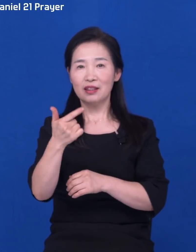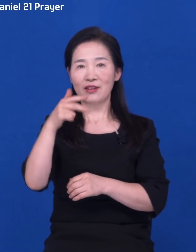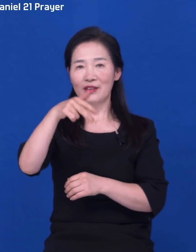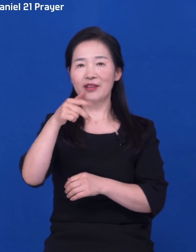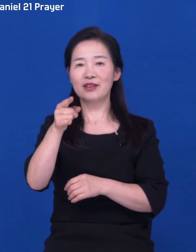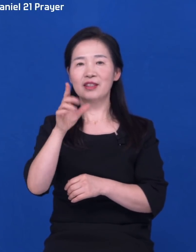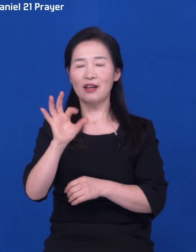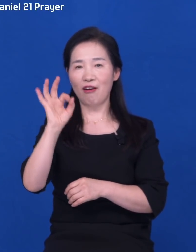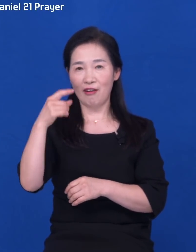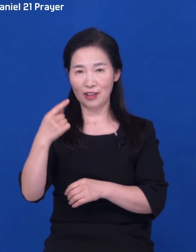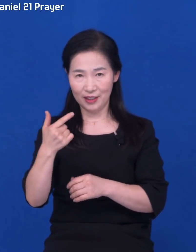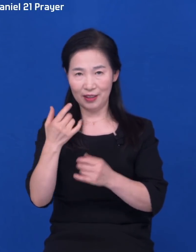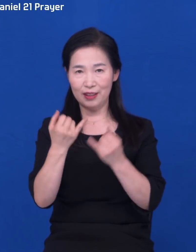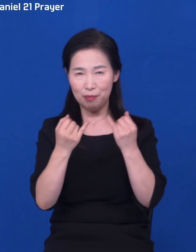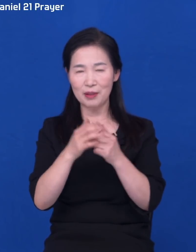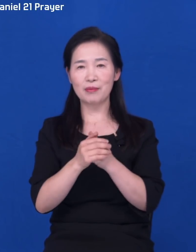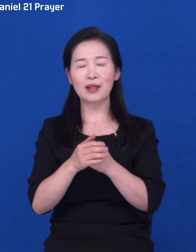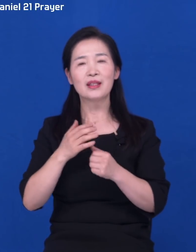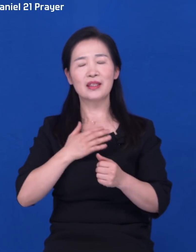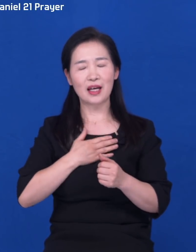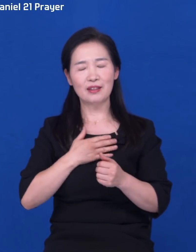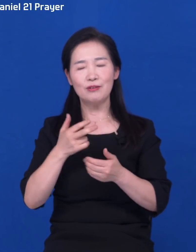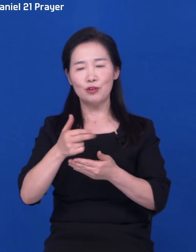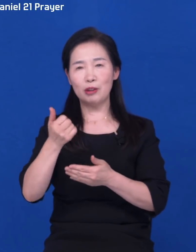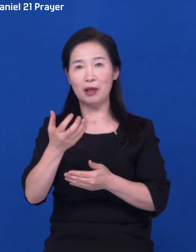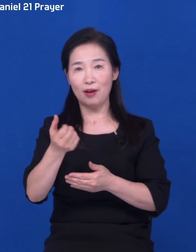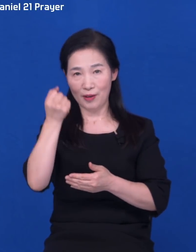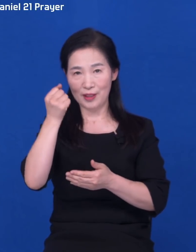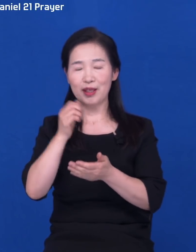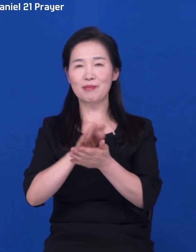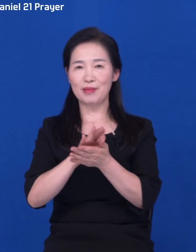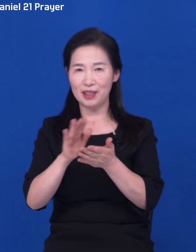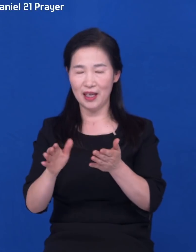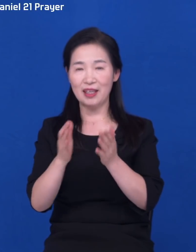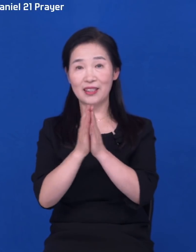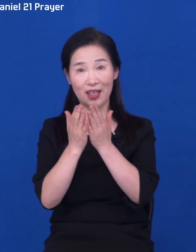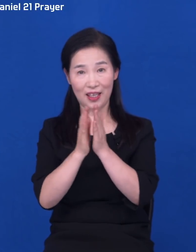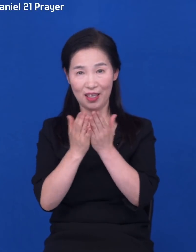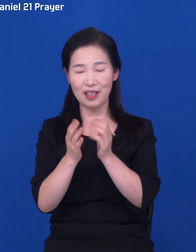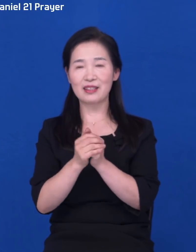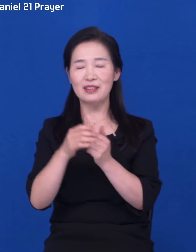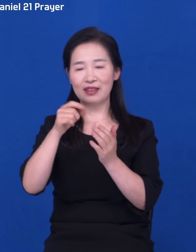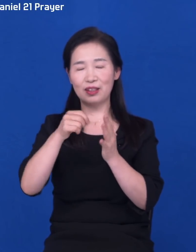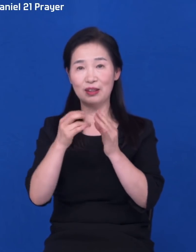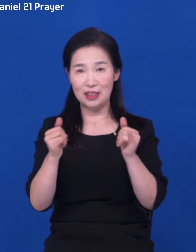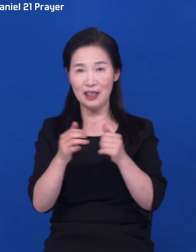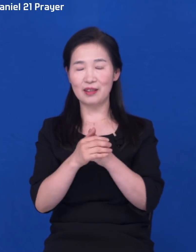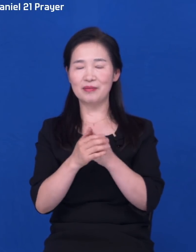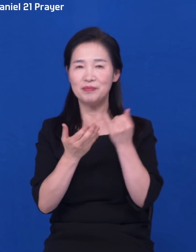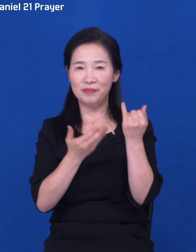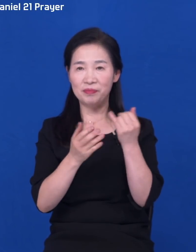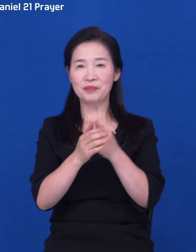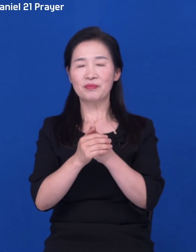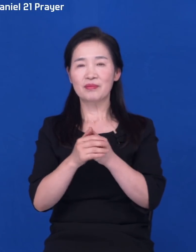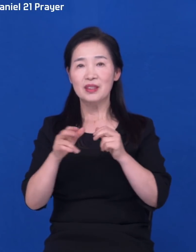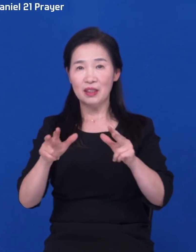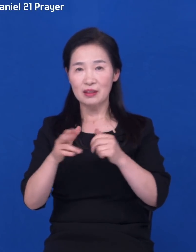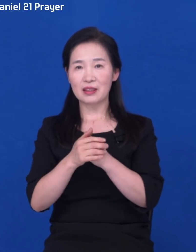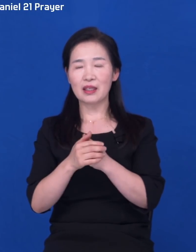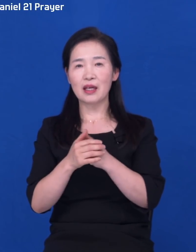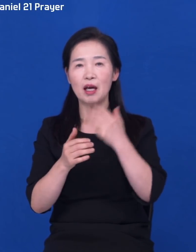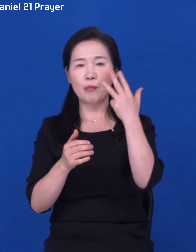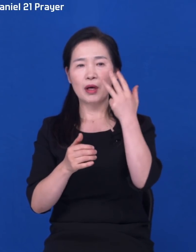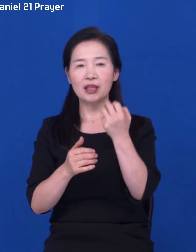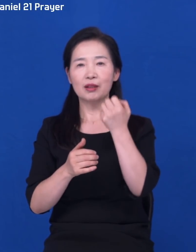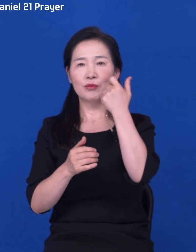자매님이십니다. 나는 주님의 것입니다의 저자이신 천정은 자매님은 현재